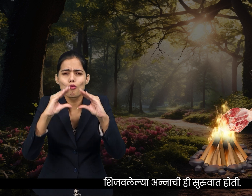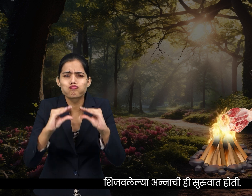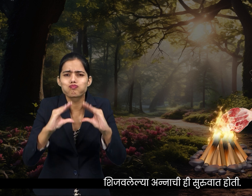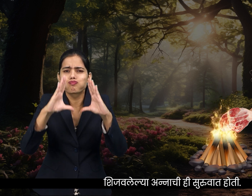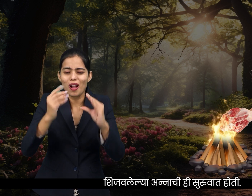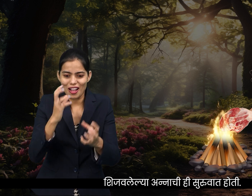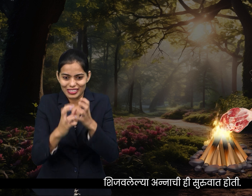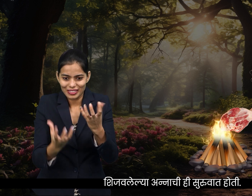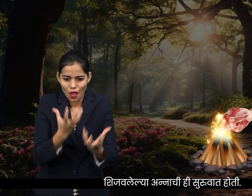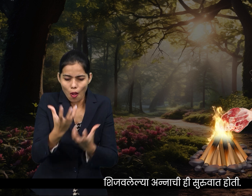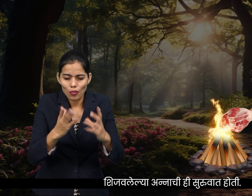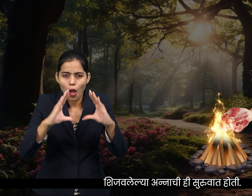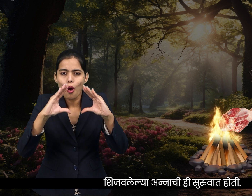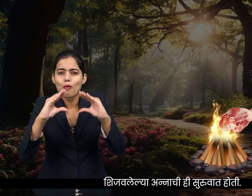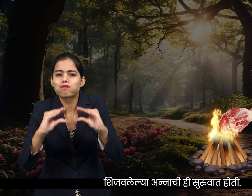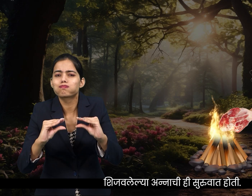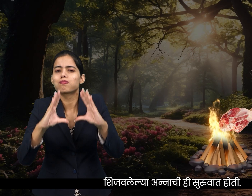होती.